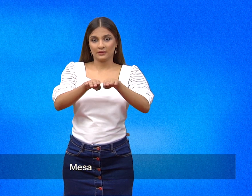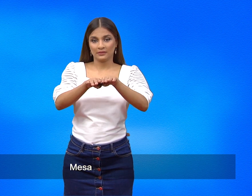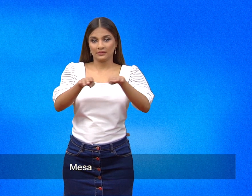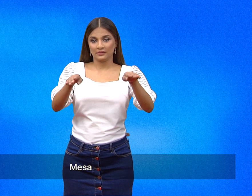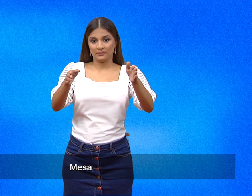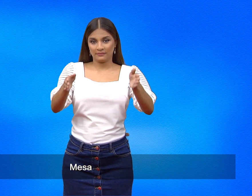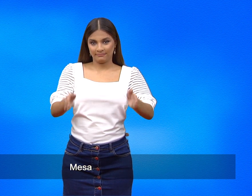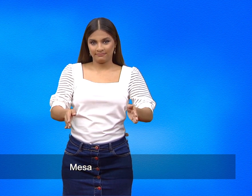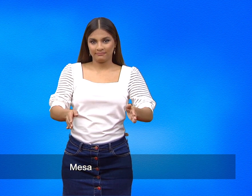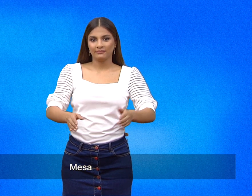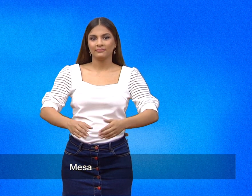meza